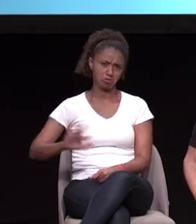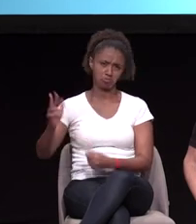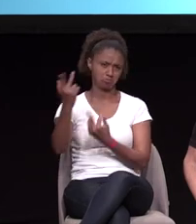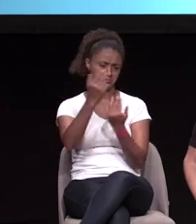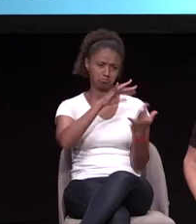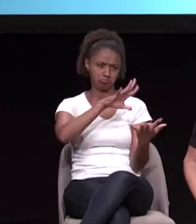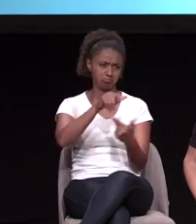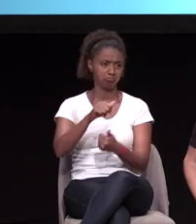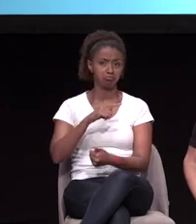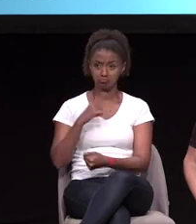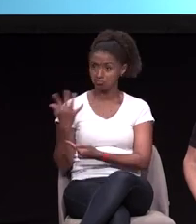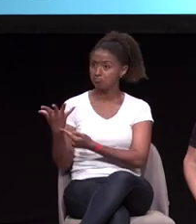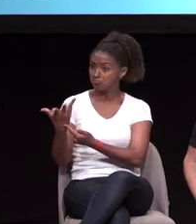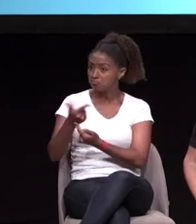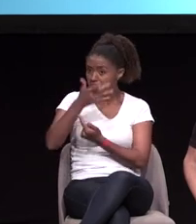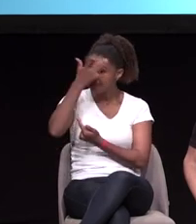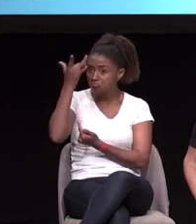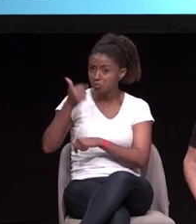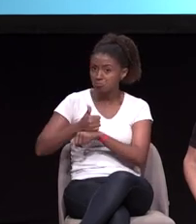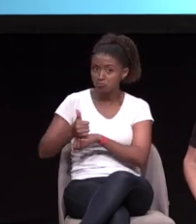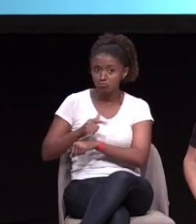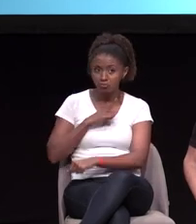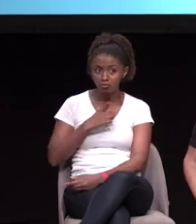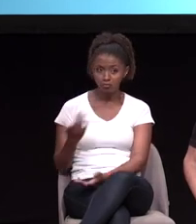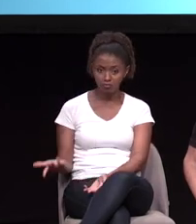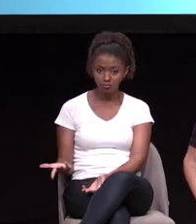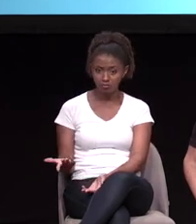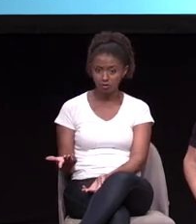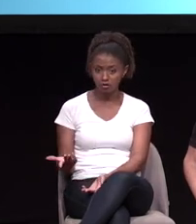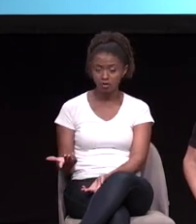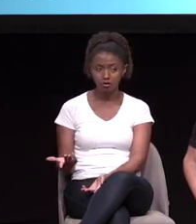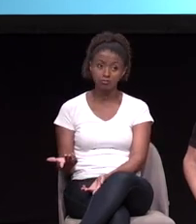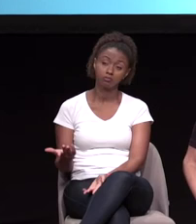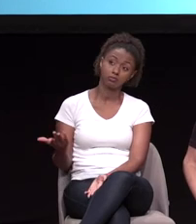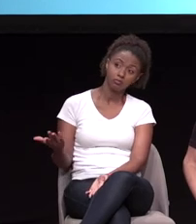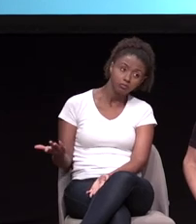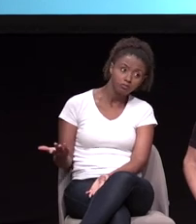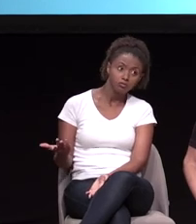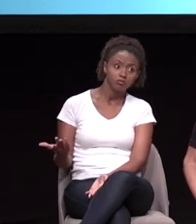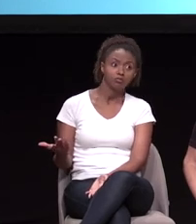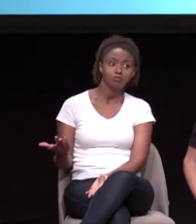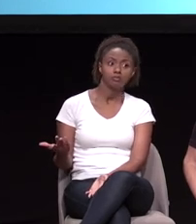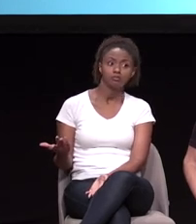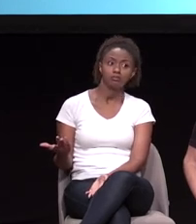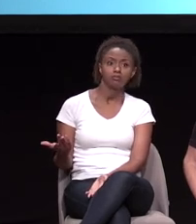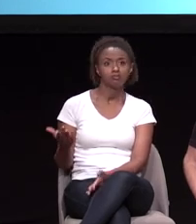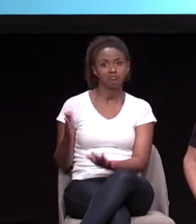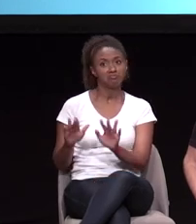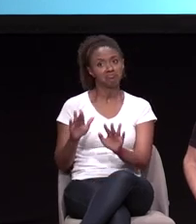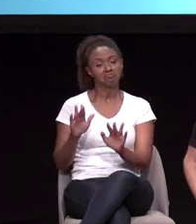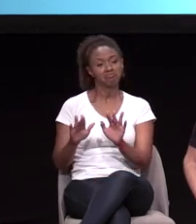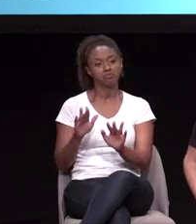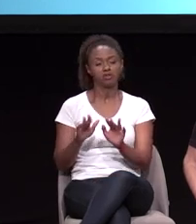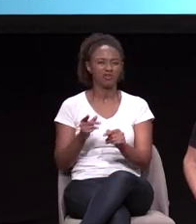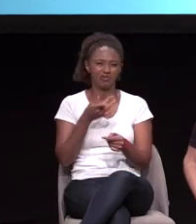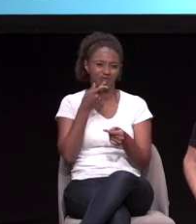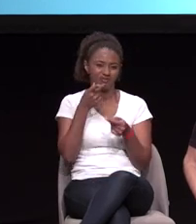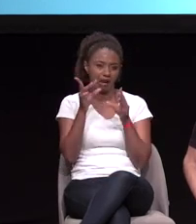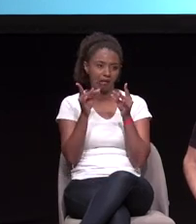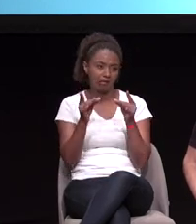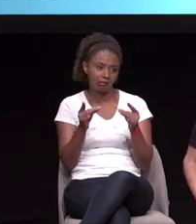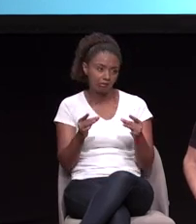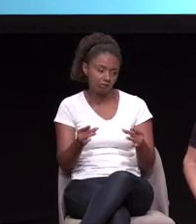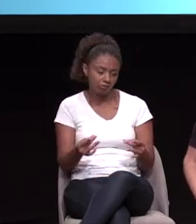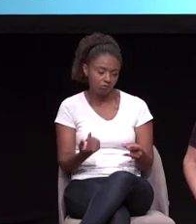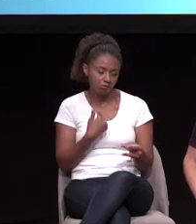as artistas então provavelmente com toda a certeza não vou entrar em detalhes está com uma lista imensa